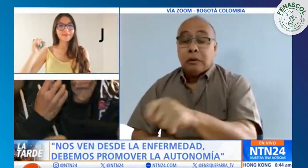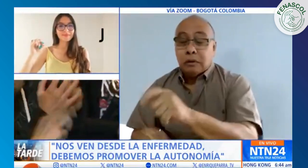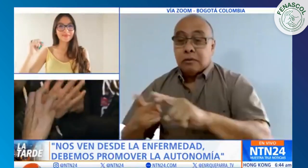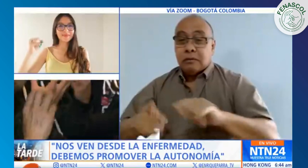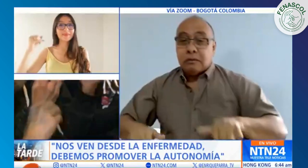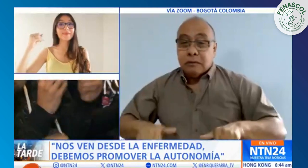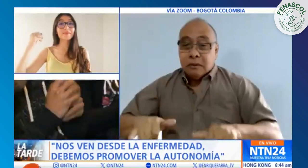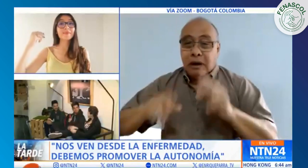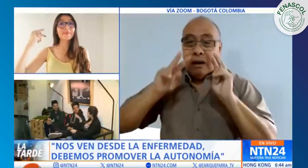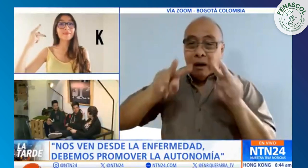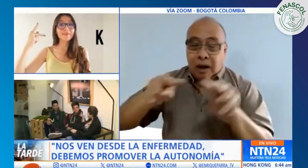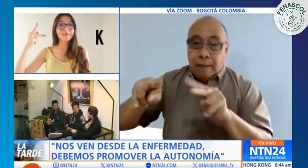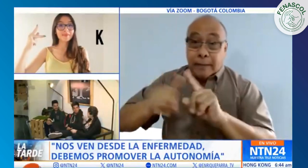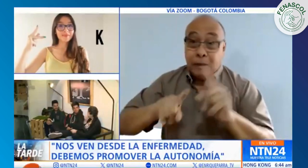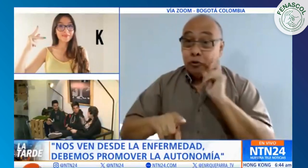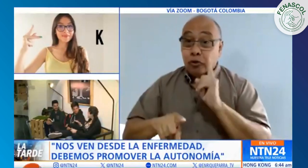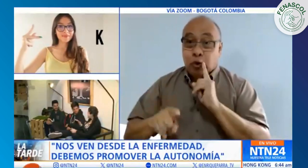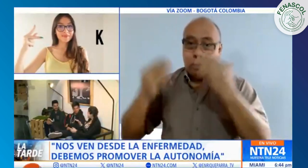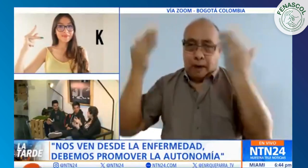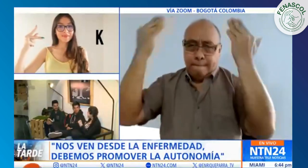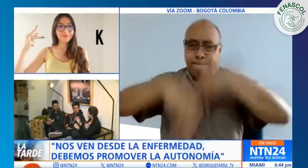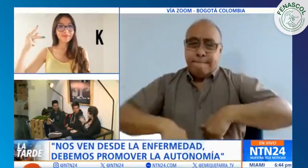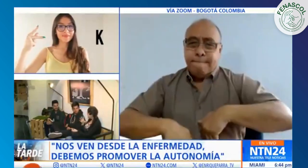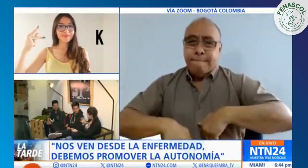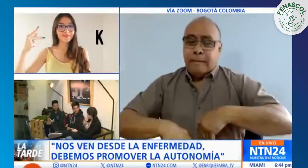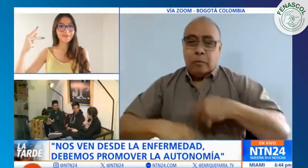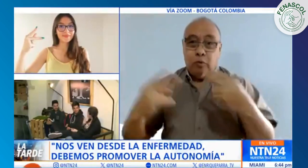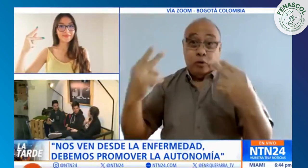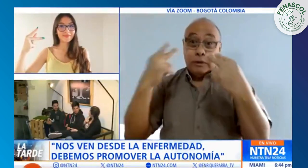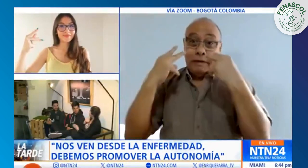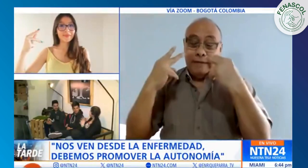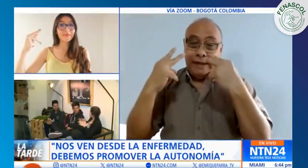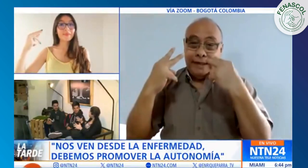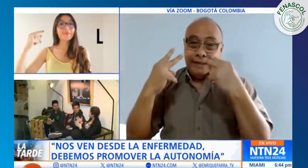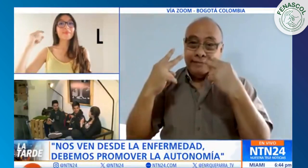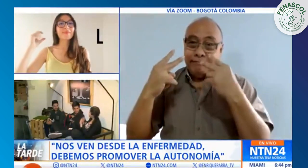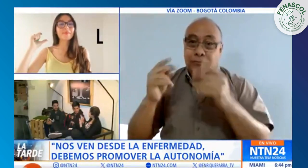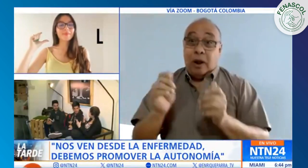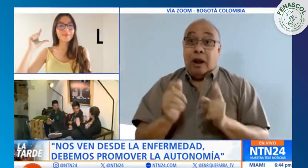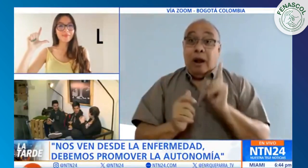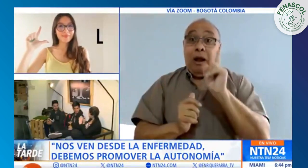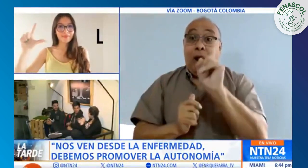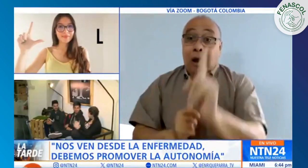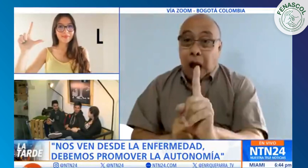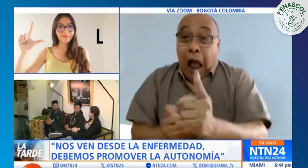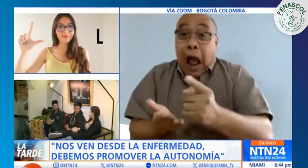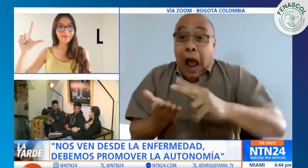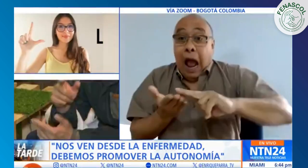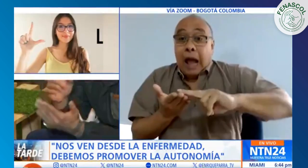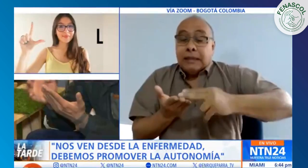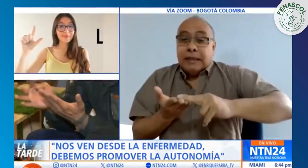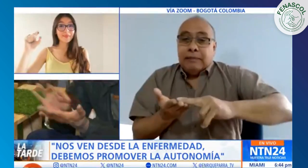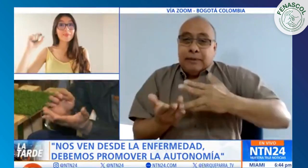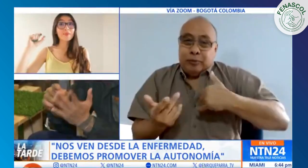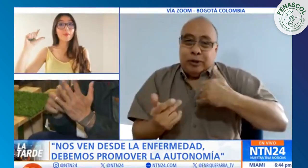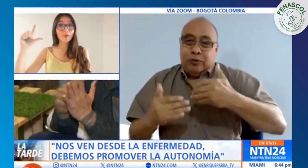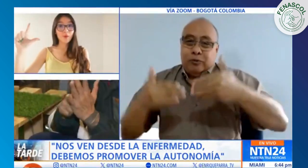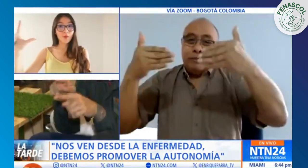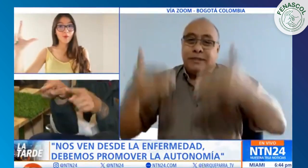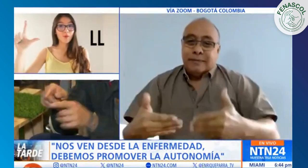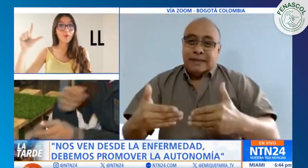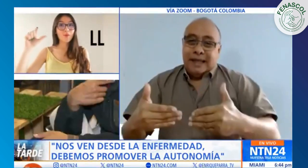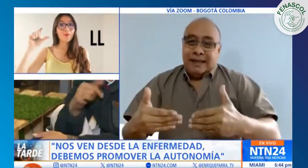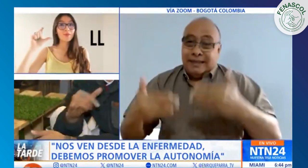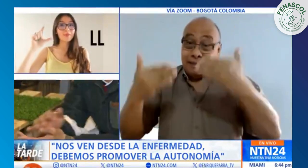¿sí? Si tú me ves en este momento, la diferencia que vemos con personas con discapacidad visual o física es